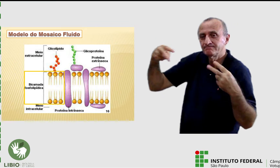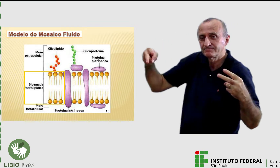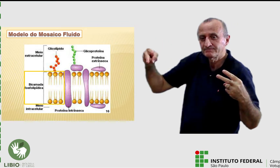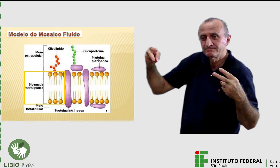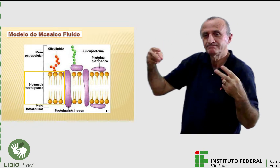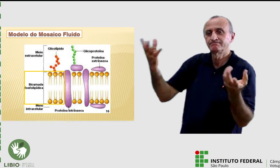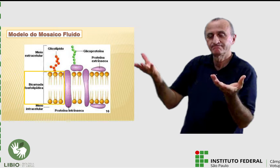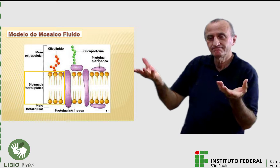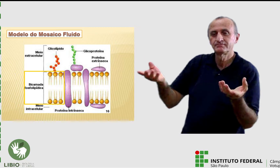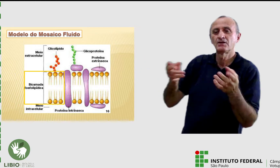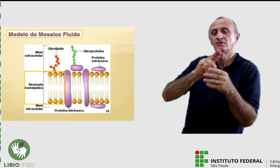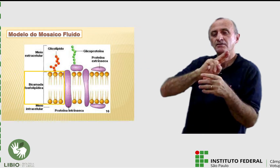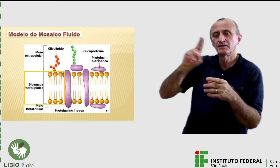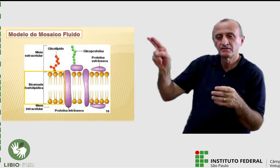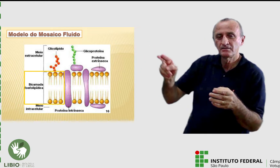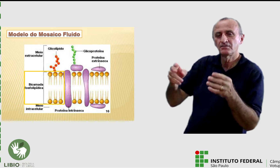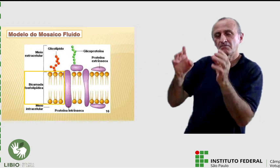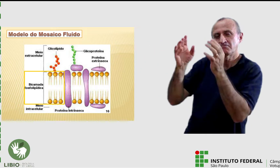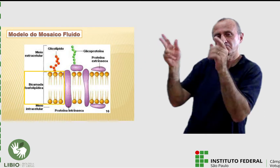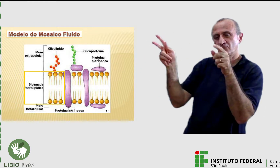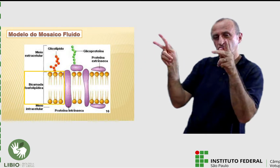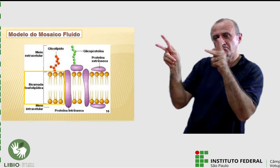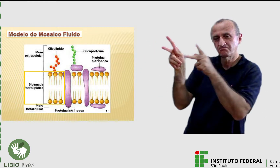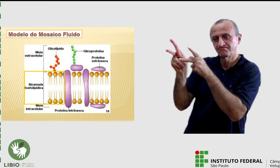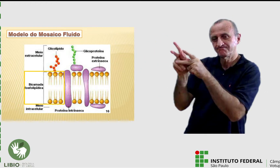de modelo do mosaico fluido.